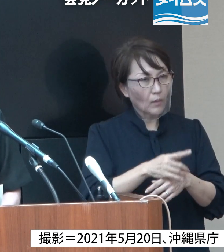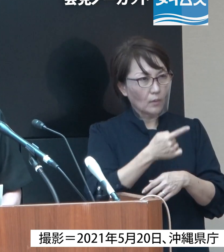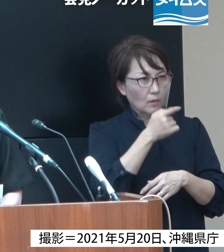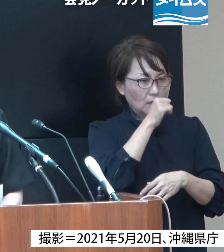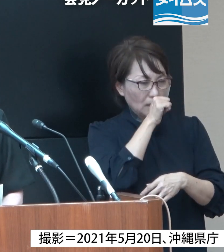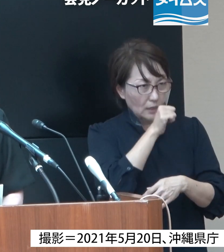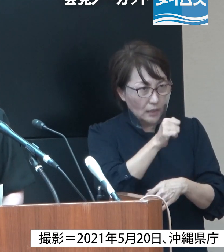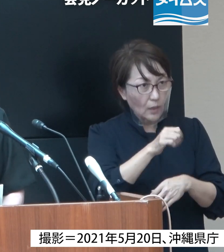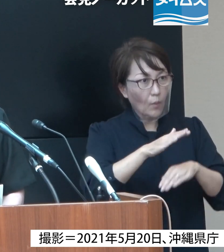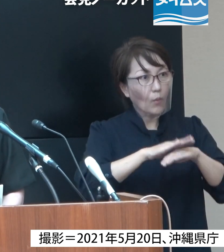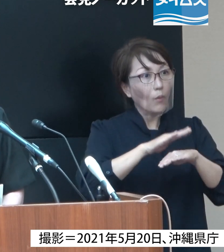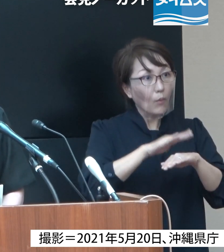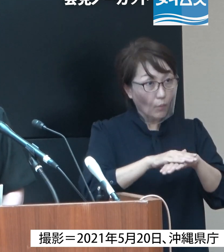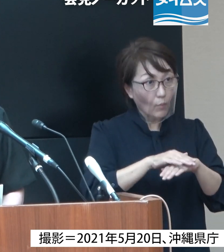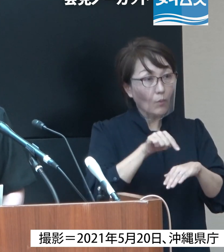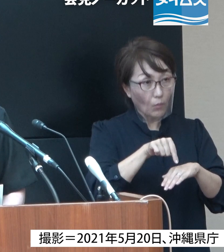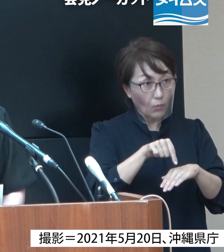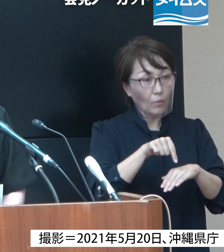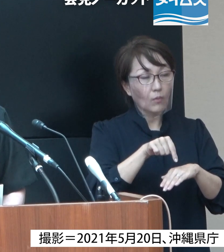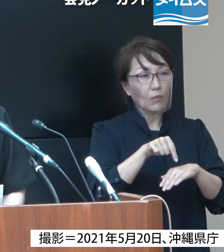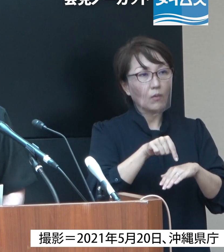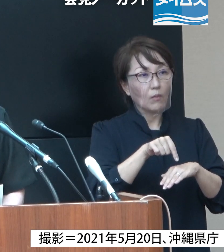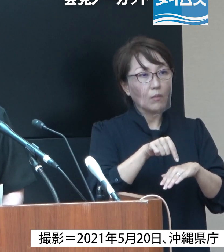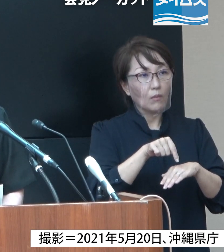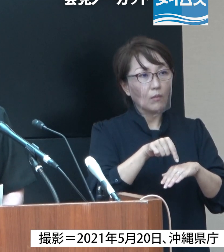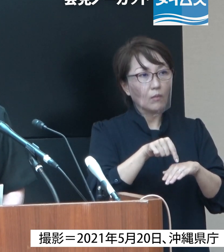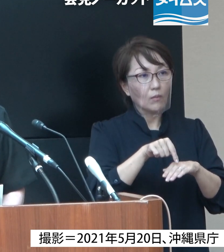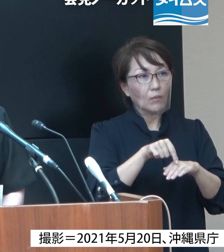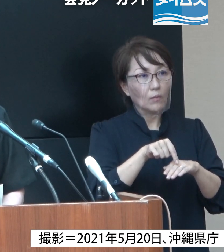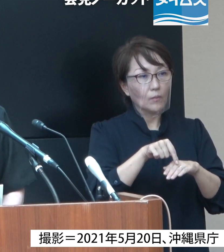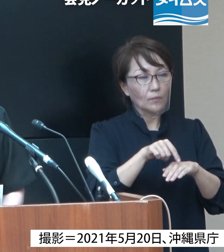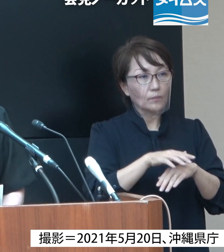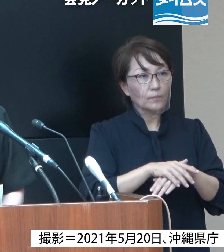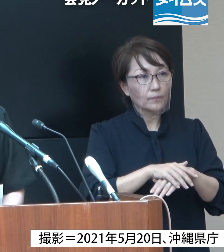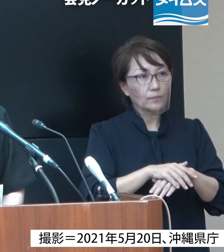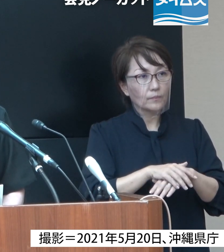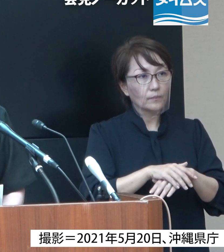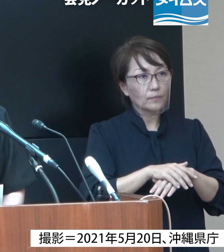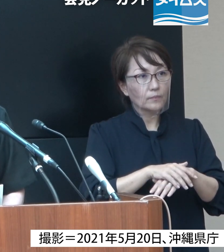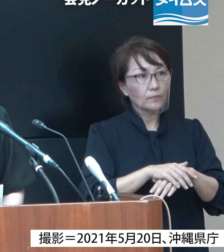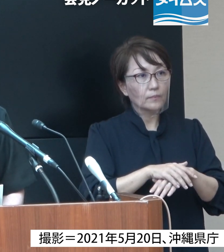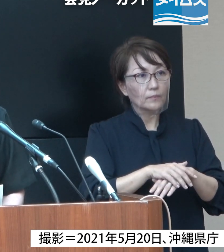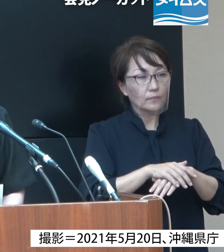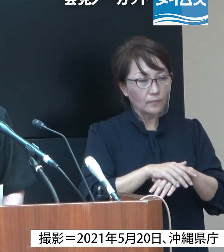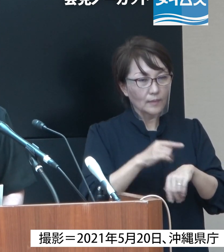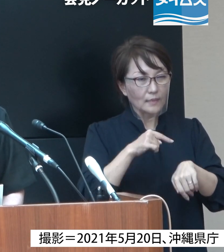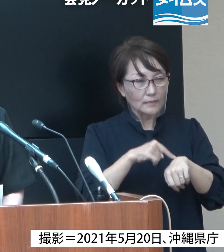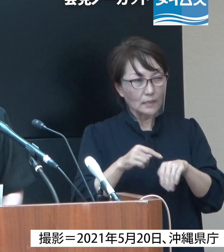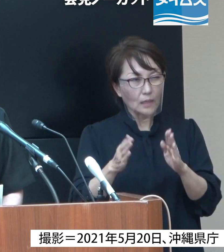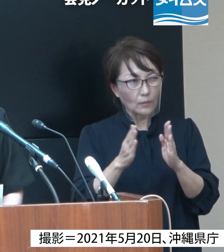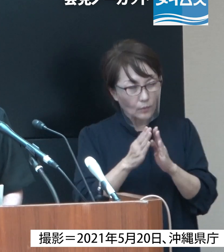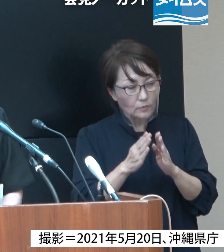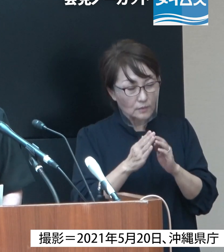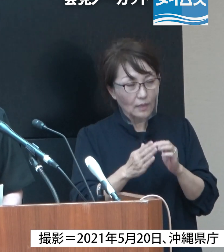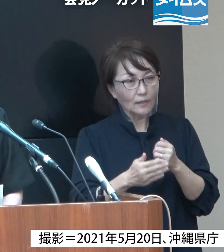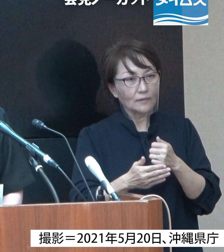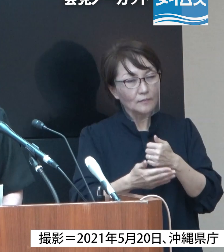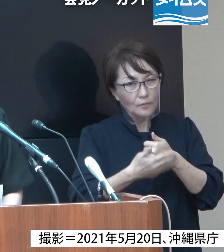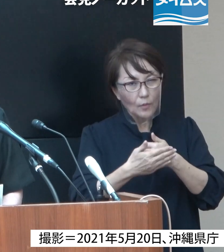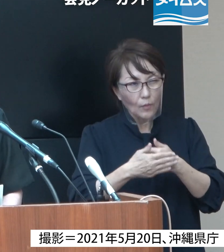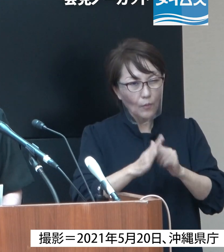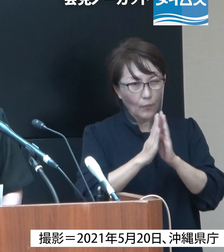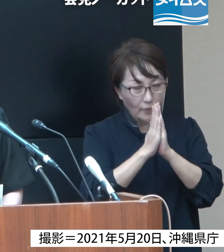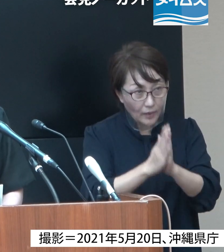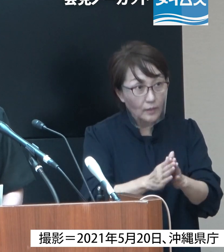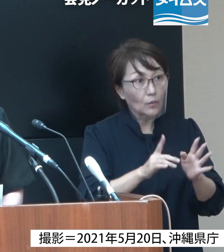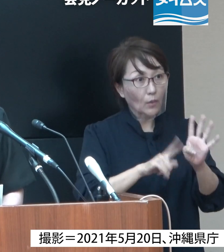方法ということでですね、この間ずっと、時間要請の短縮にもぜひ皆さん応じてくださいという呼び